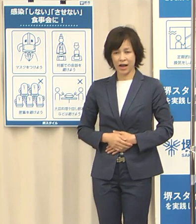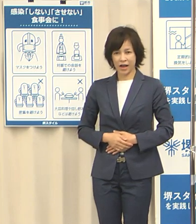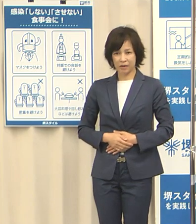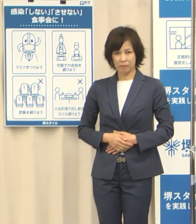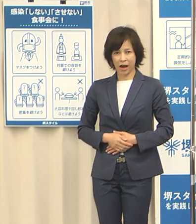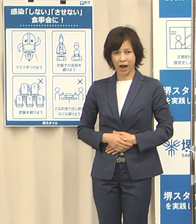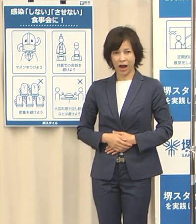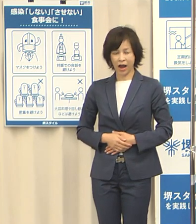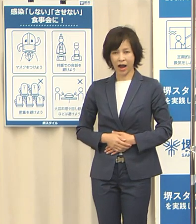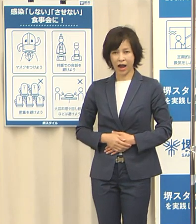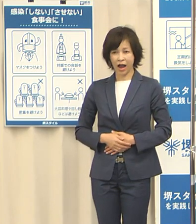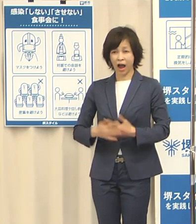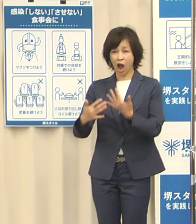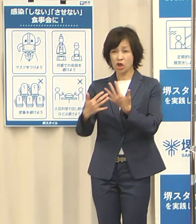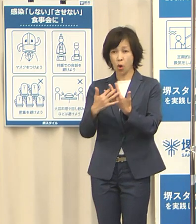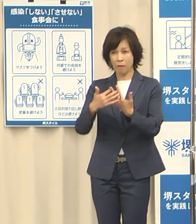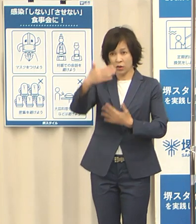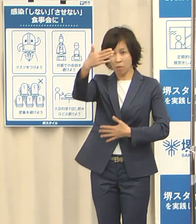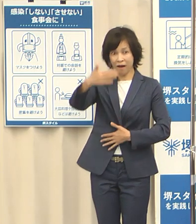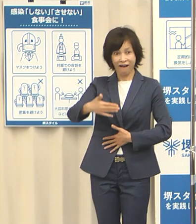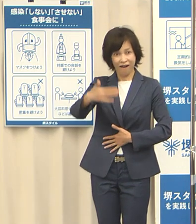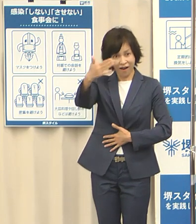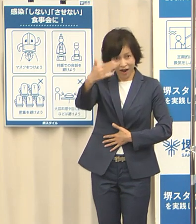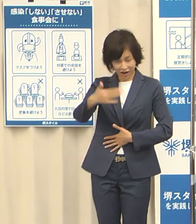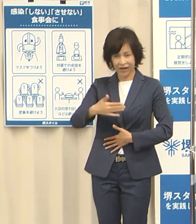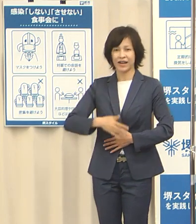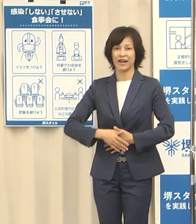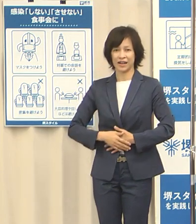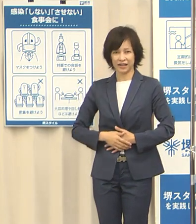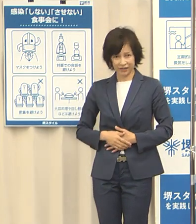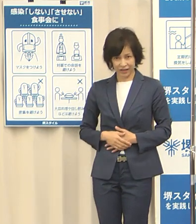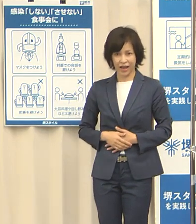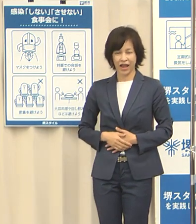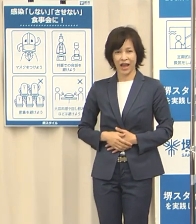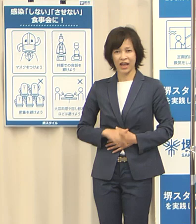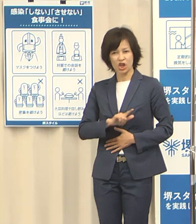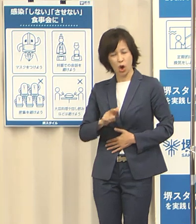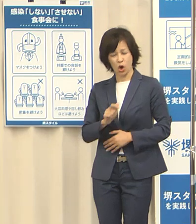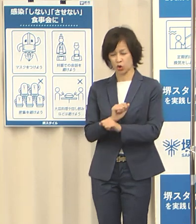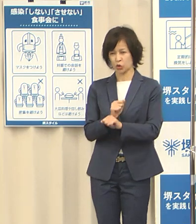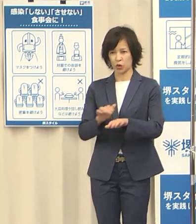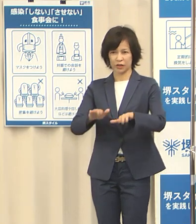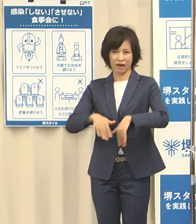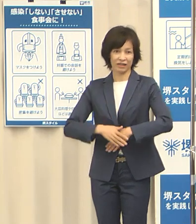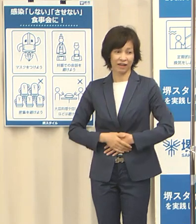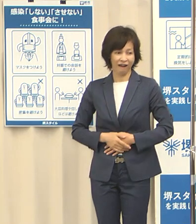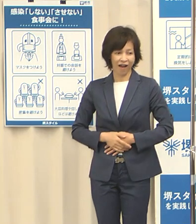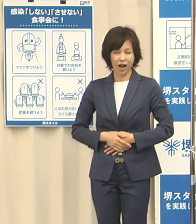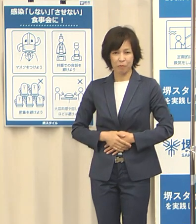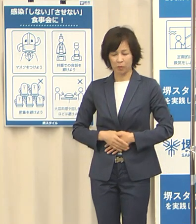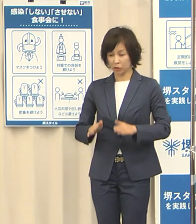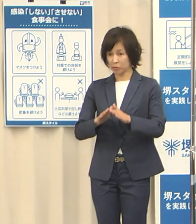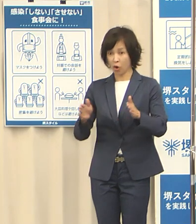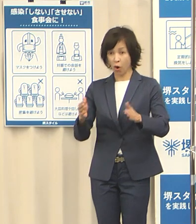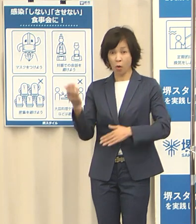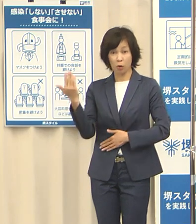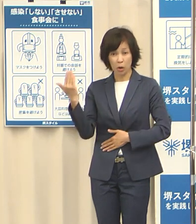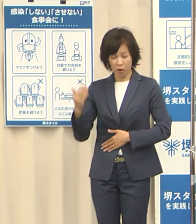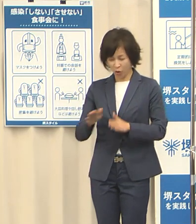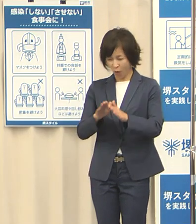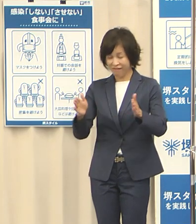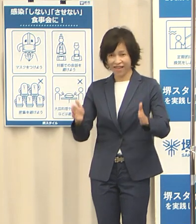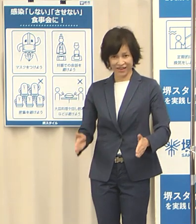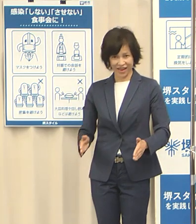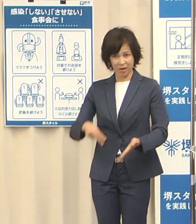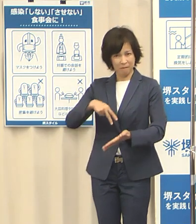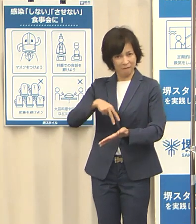置することで口元が見やすいように工夫をしてまいりました。もともとこの演台で行っておりまして、ちょっとアクリルパネルも大きいものを